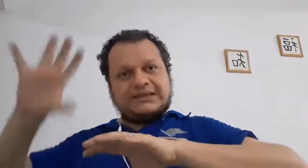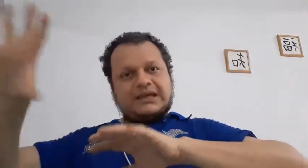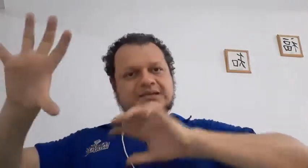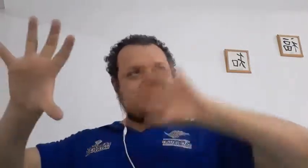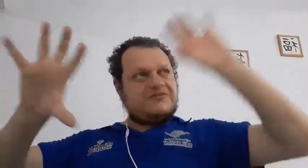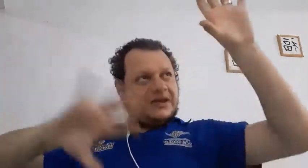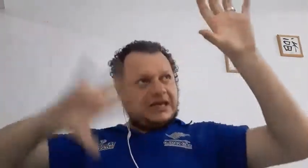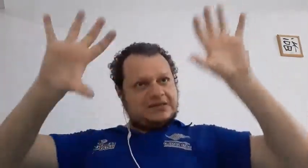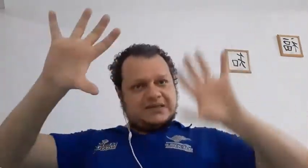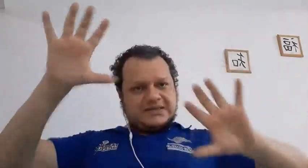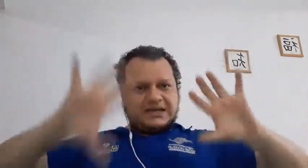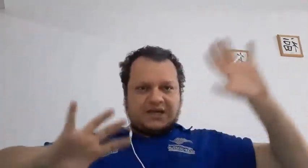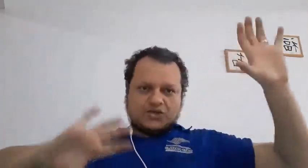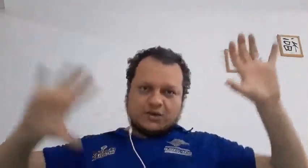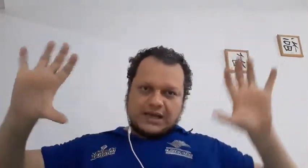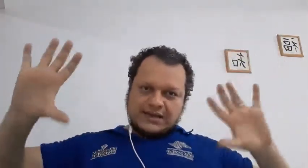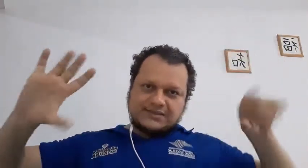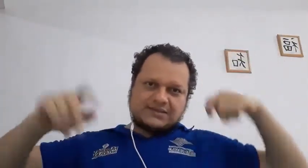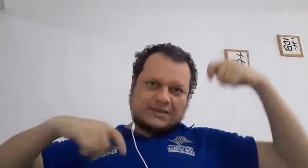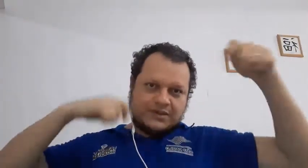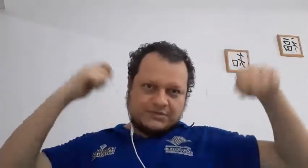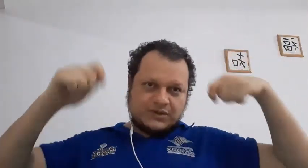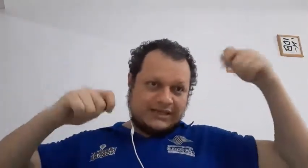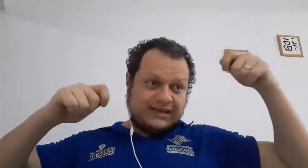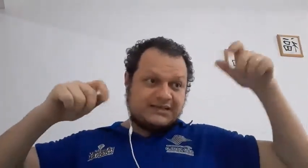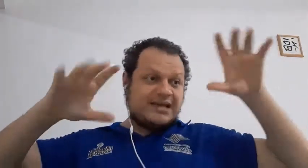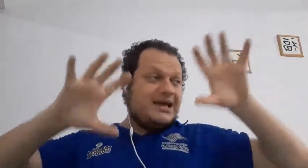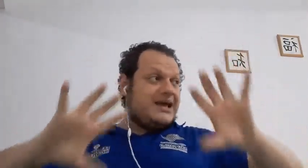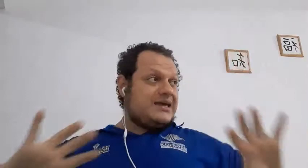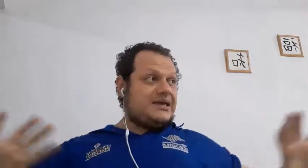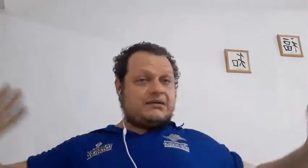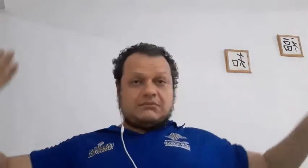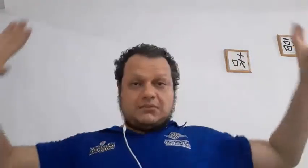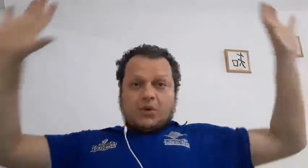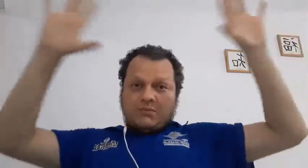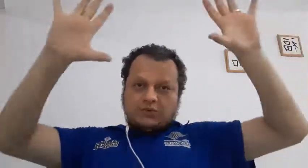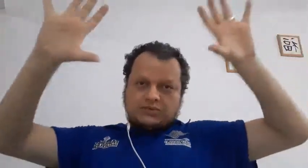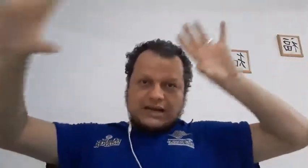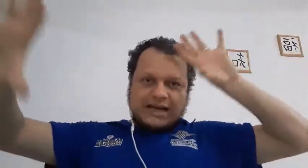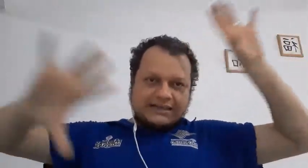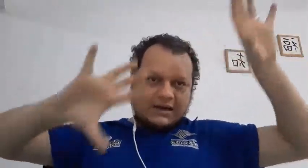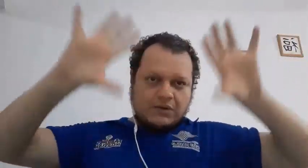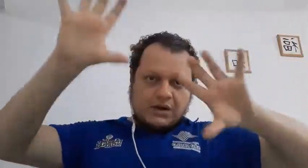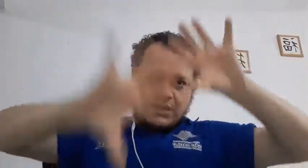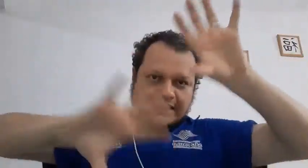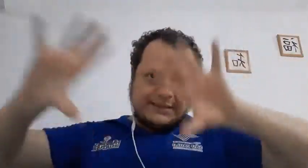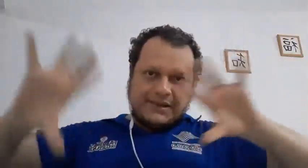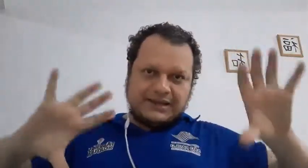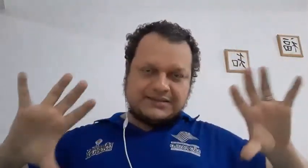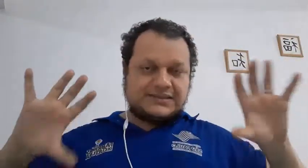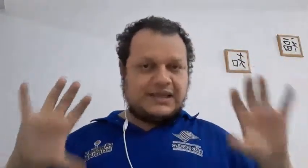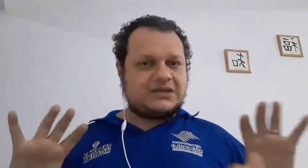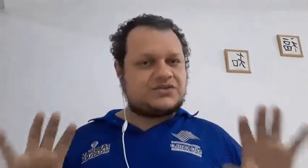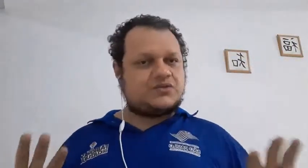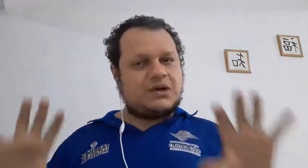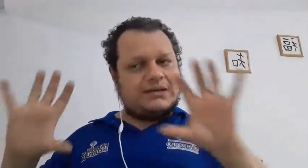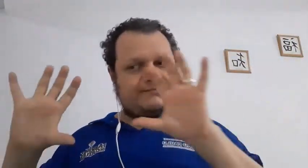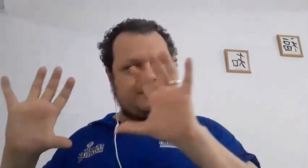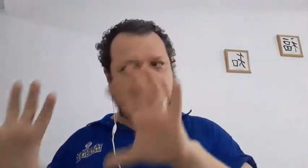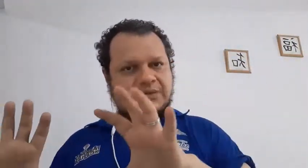as referências aí regionais, que são as modalidades, e o mundo, cada país tem a sua língua de